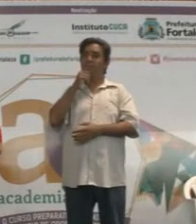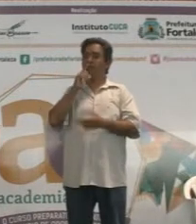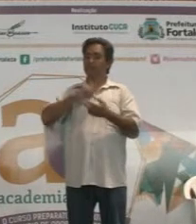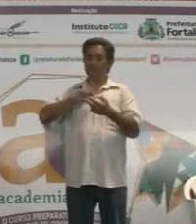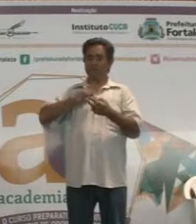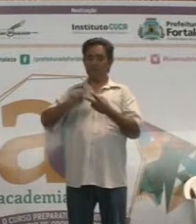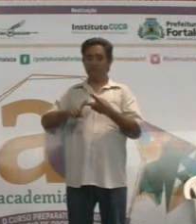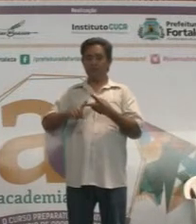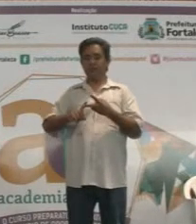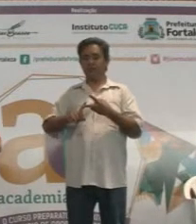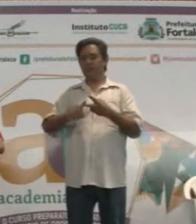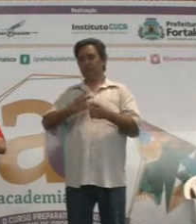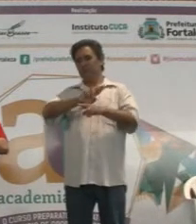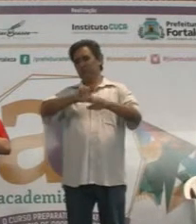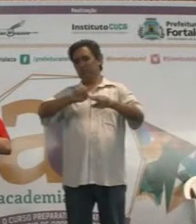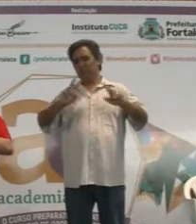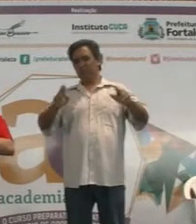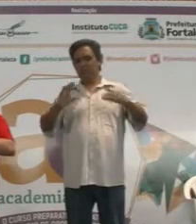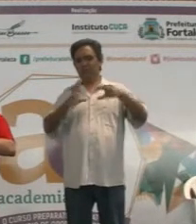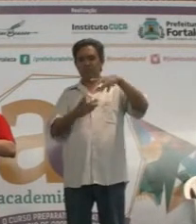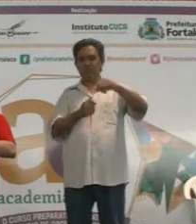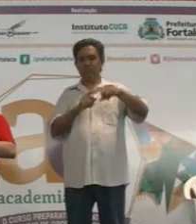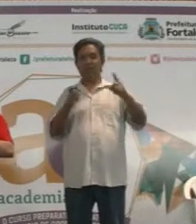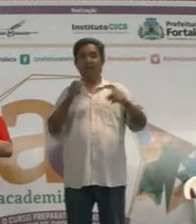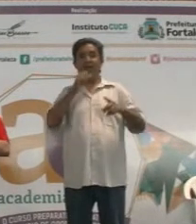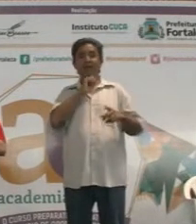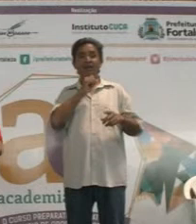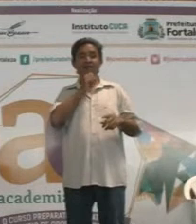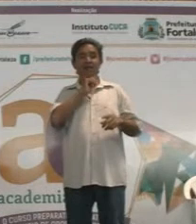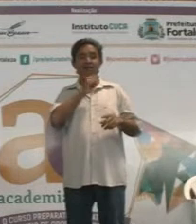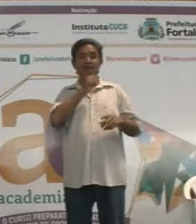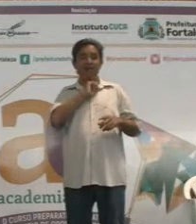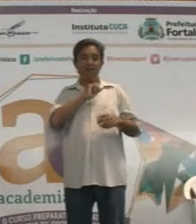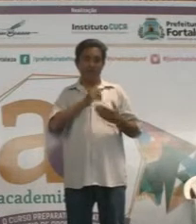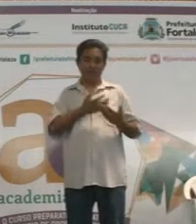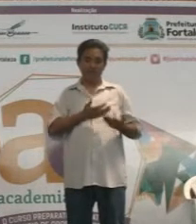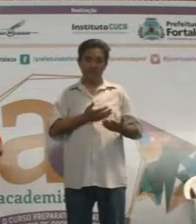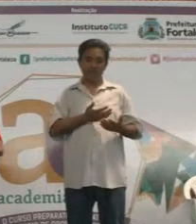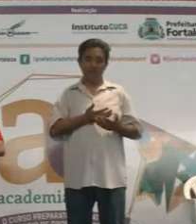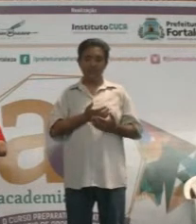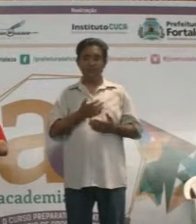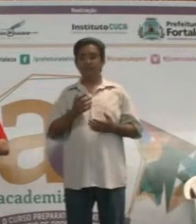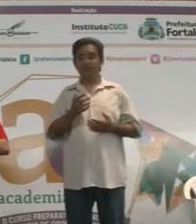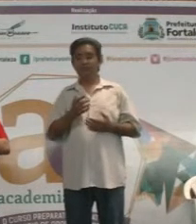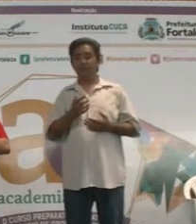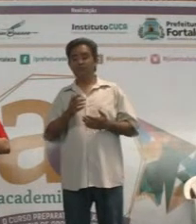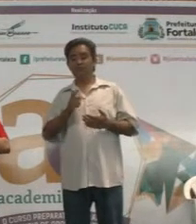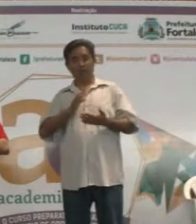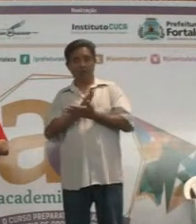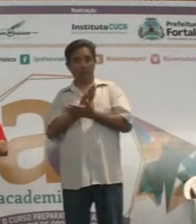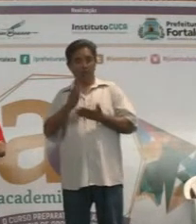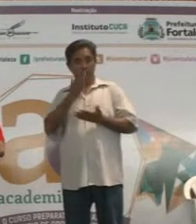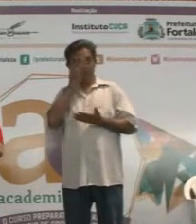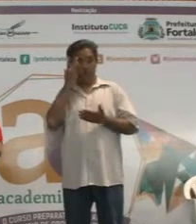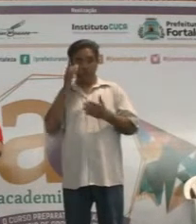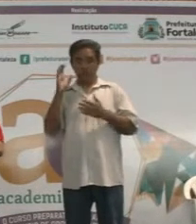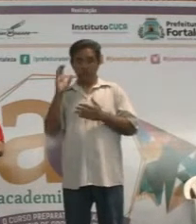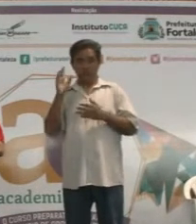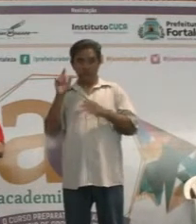muitas coisas parecidas com a Terra, mas ela é envelhecida, ela está mais envelhecida do que tem. Alguns autores